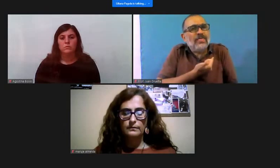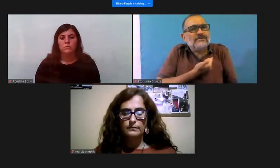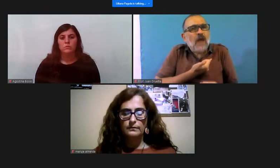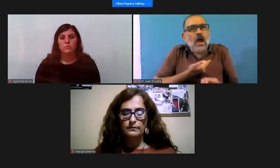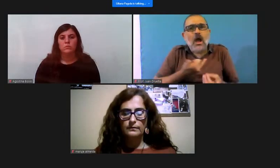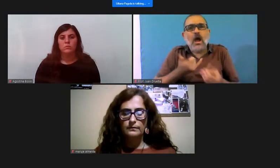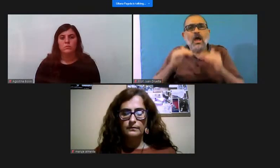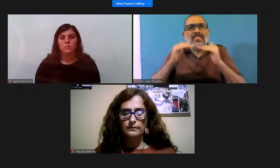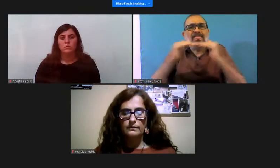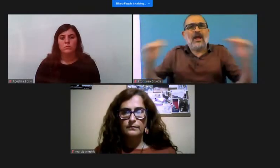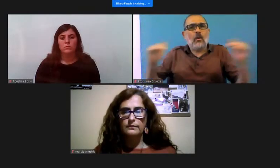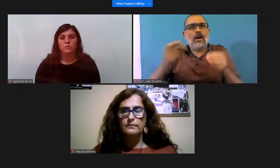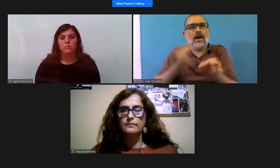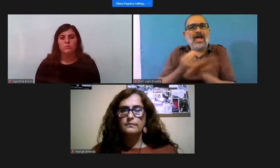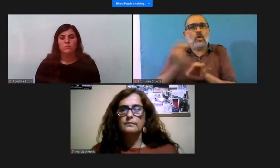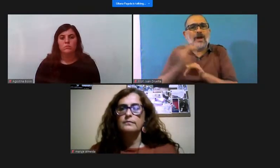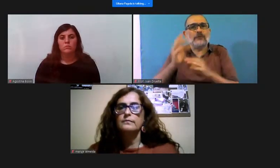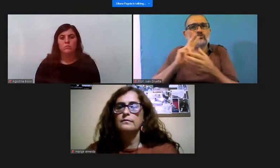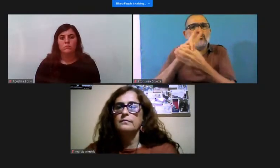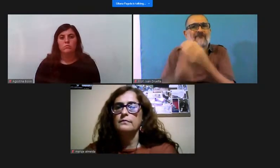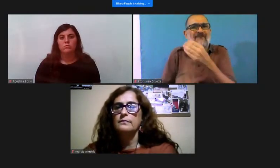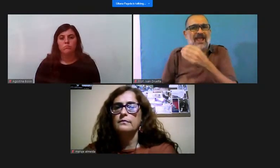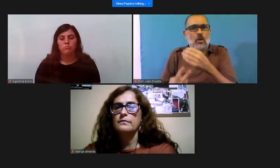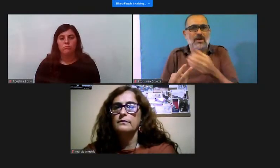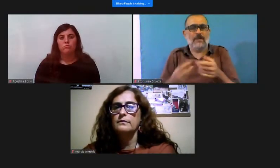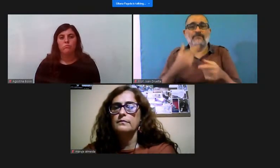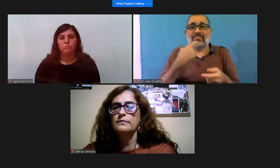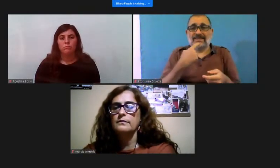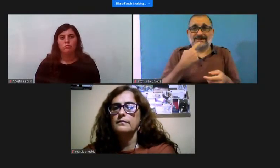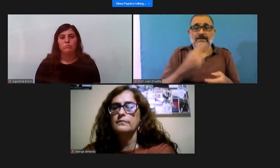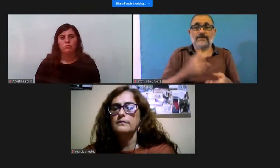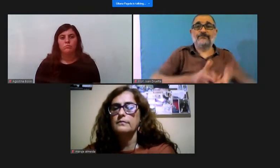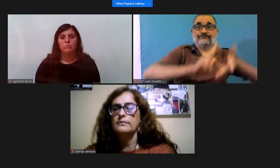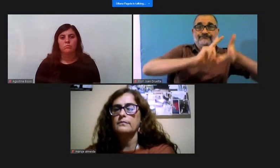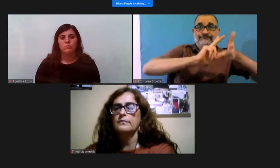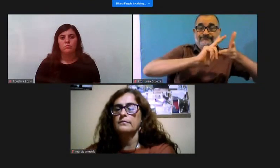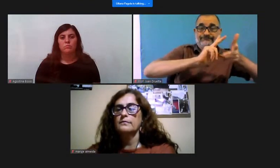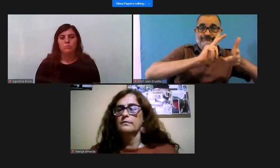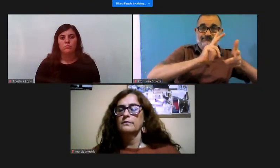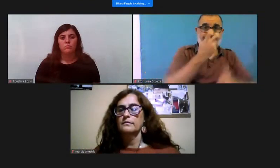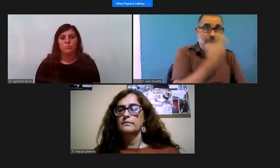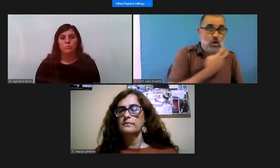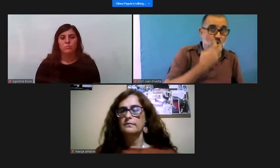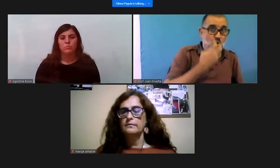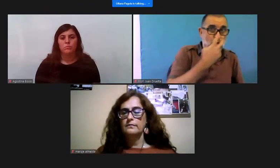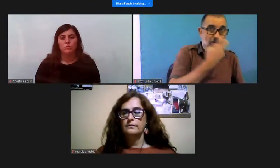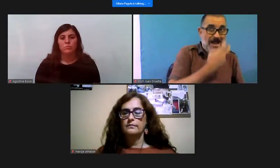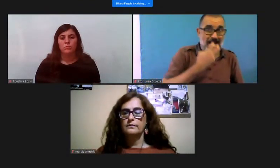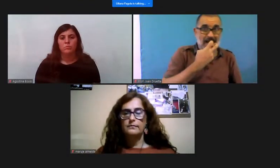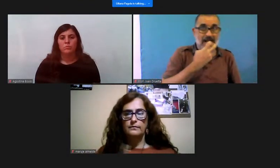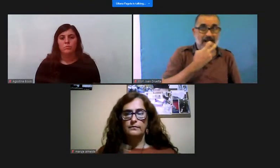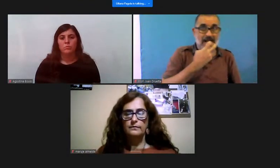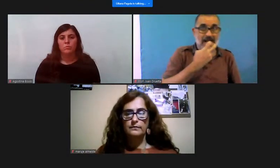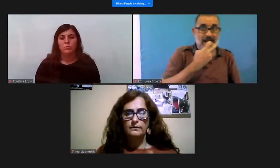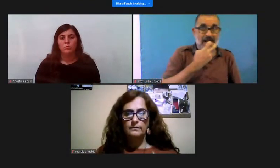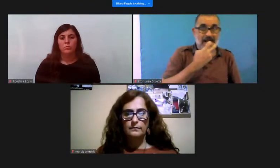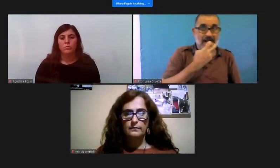sordas. Yo pregunto, ¿a dónde está el nivel educativo del bilingüismo? Por ejemplo, si